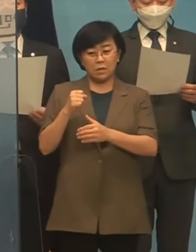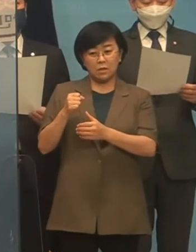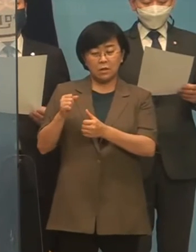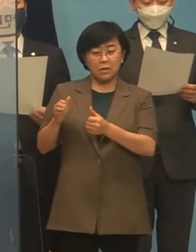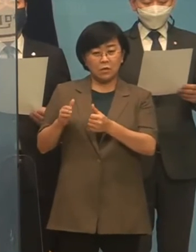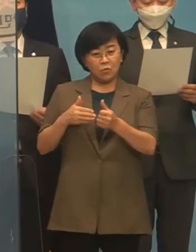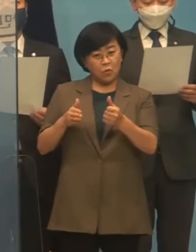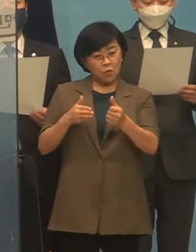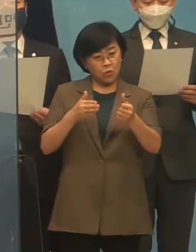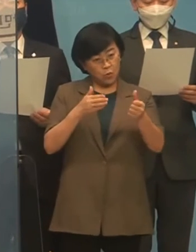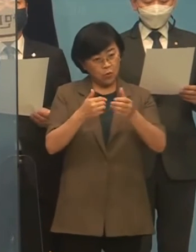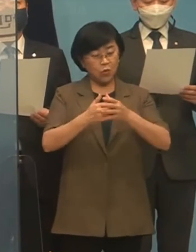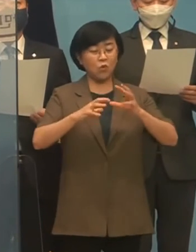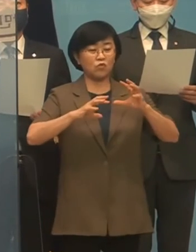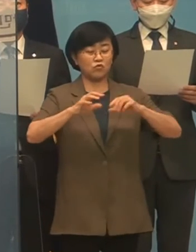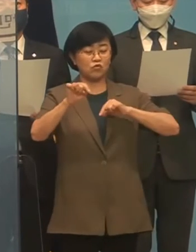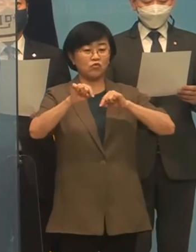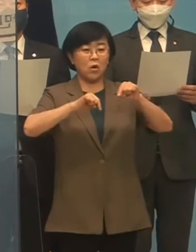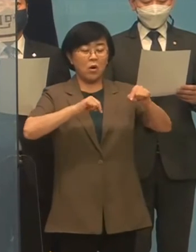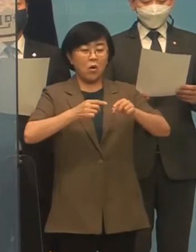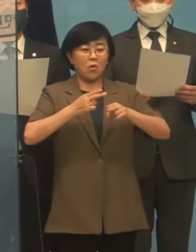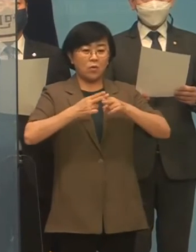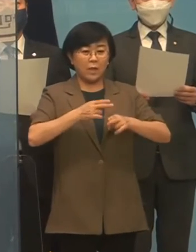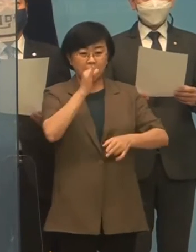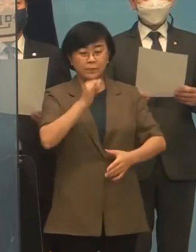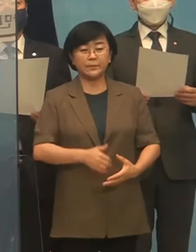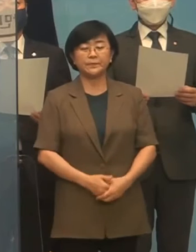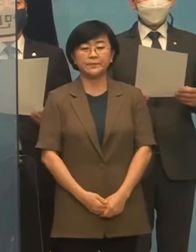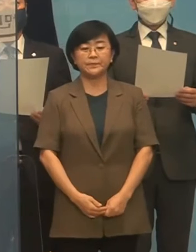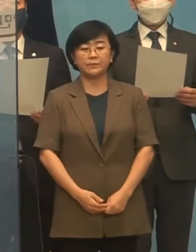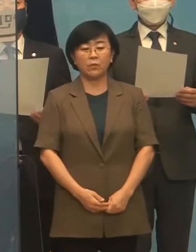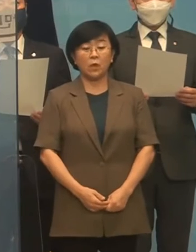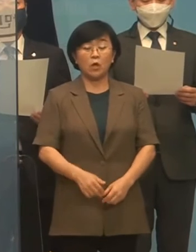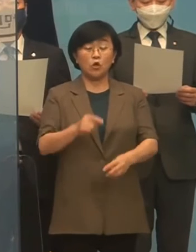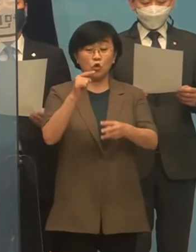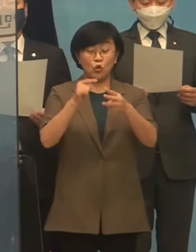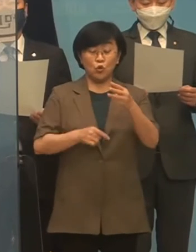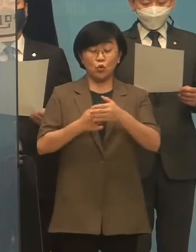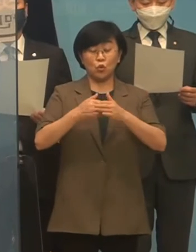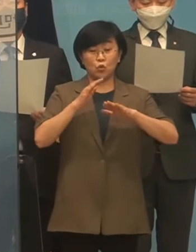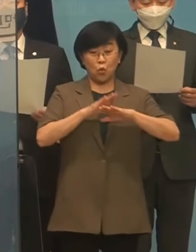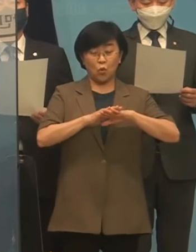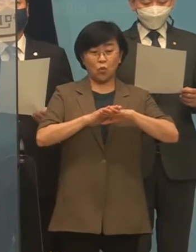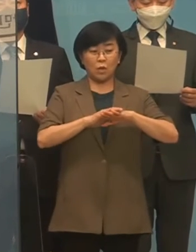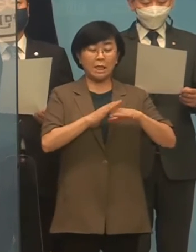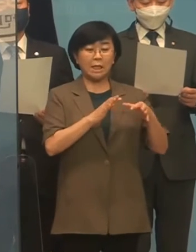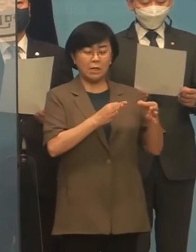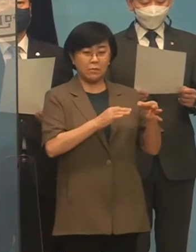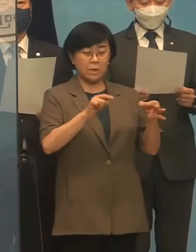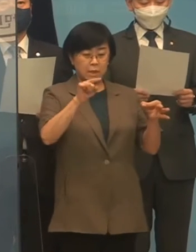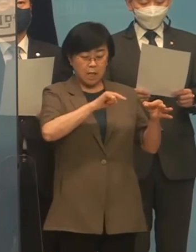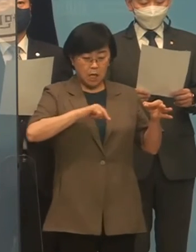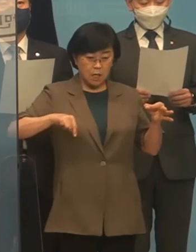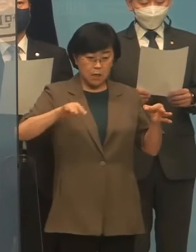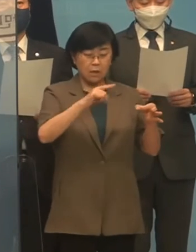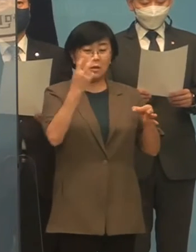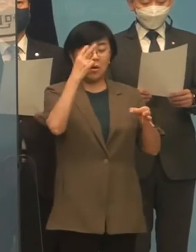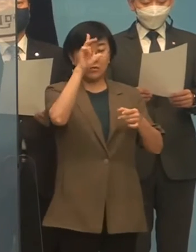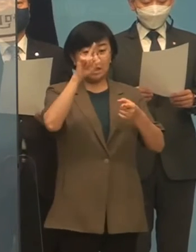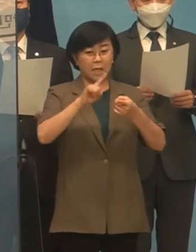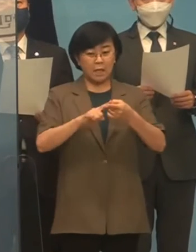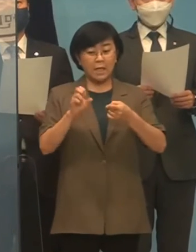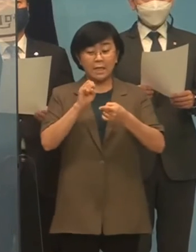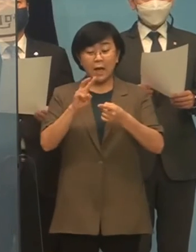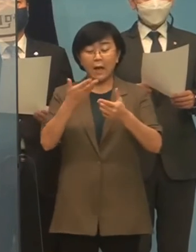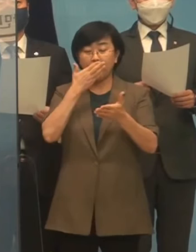섭외해 국정농단을 일으키려 한 사건입니다. 윤석열, 손준성, 김웅으로 이어지는 검찰과 야당의